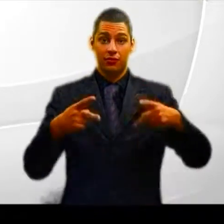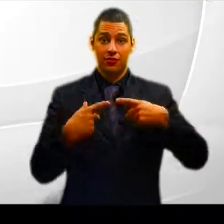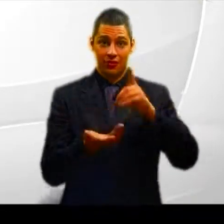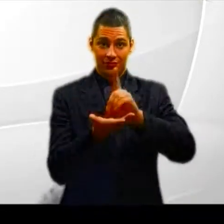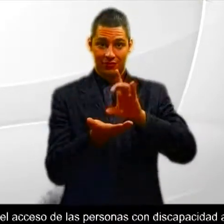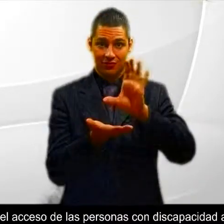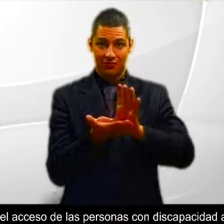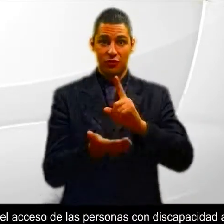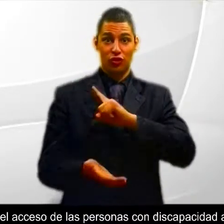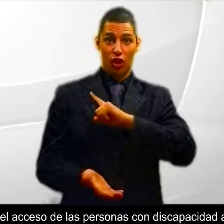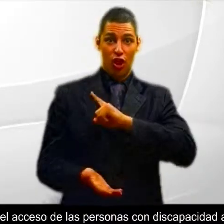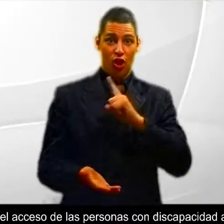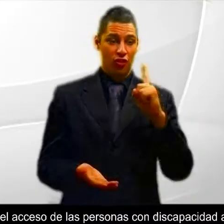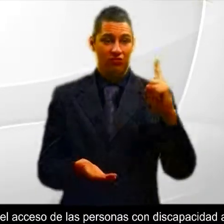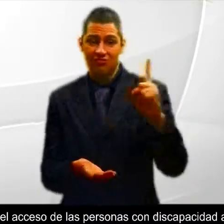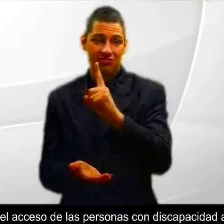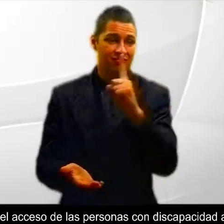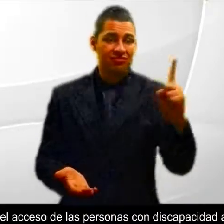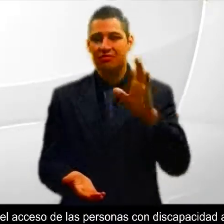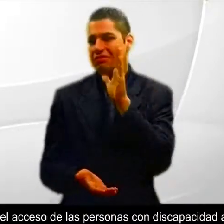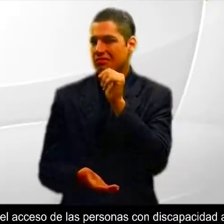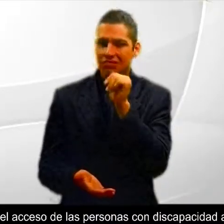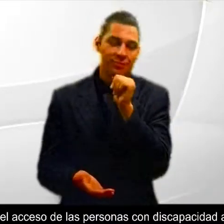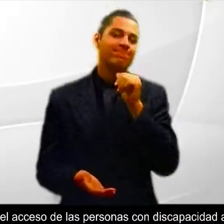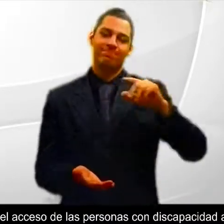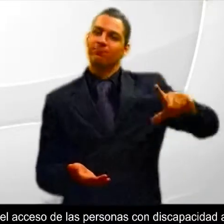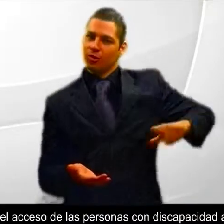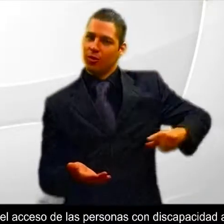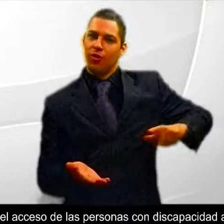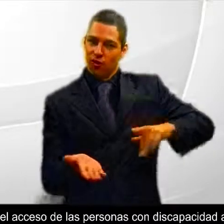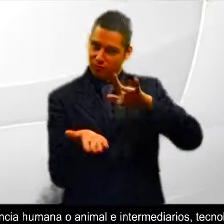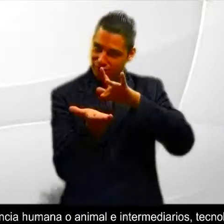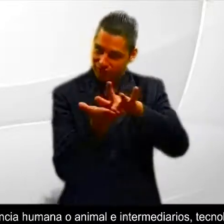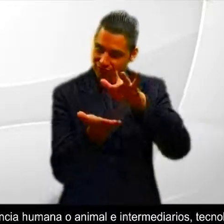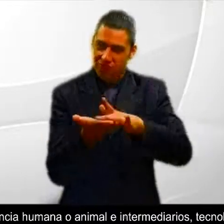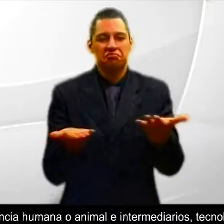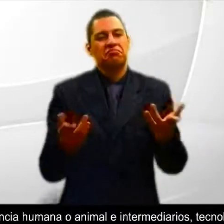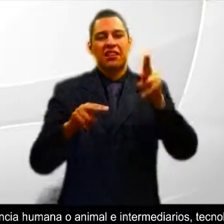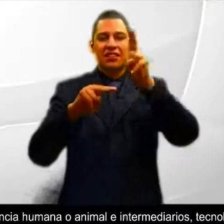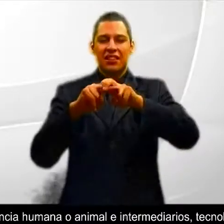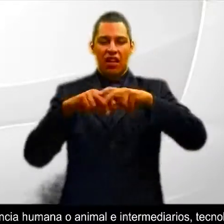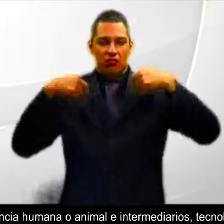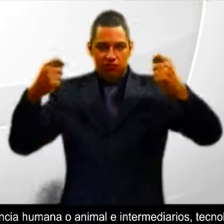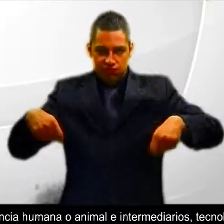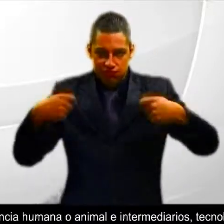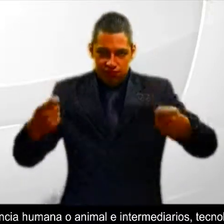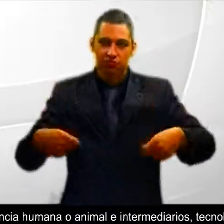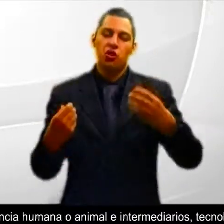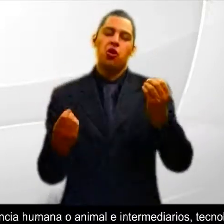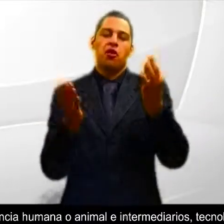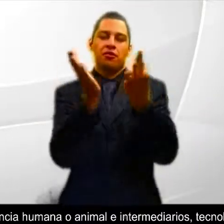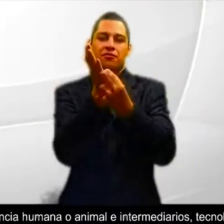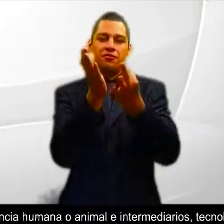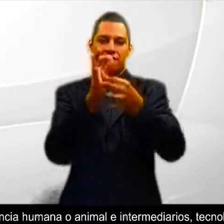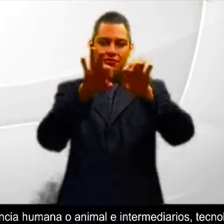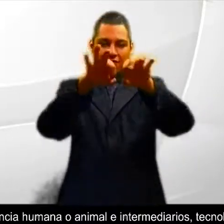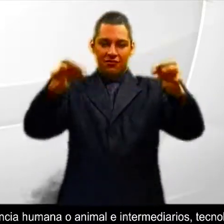b. facilitar el acceso de las personas con discapacidad a formas de asistencia humana o animal e intermediarios c.